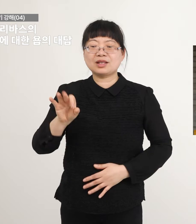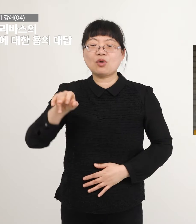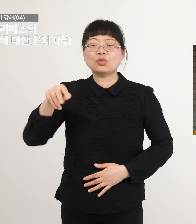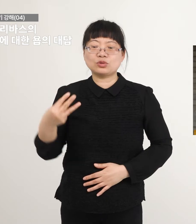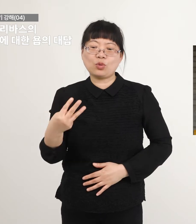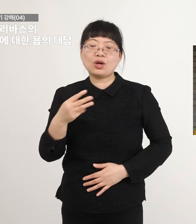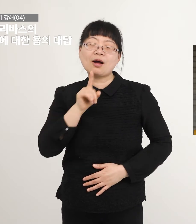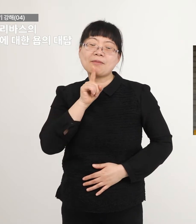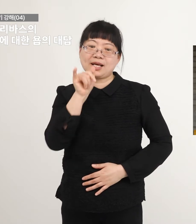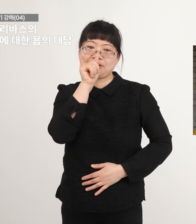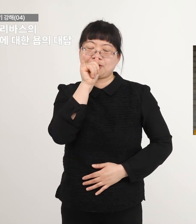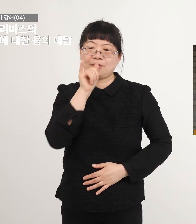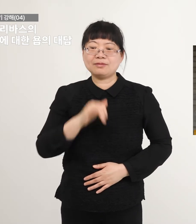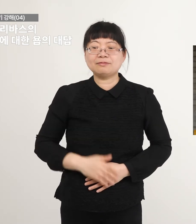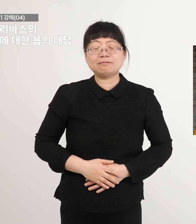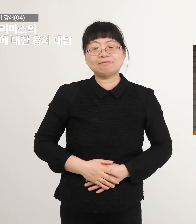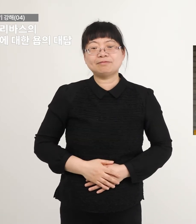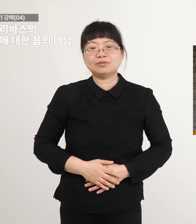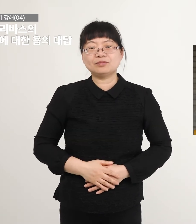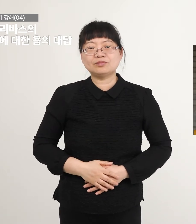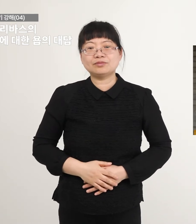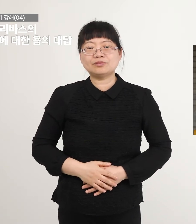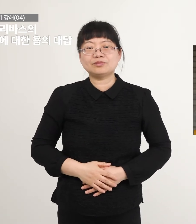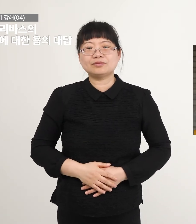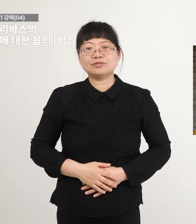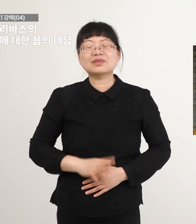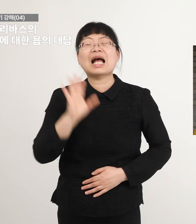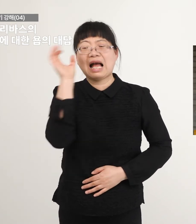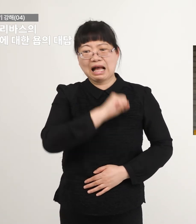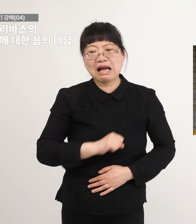절규가 사실은 한 걸음 더 나간 거예요. 그래,